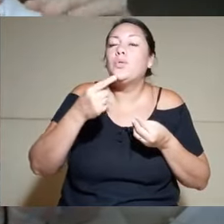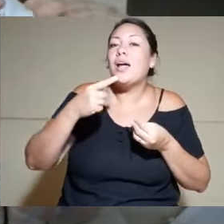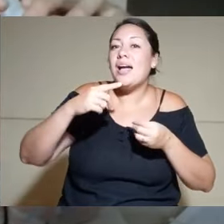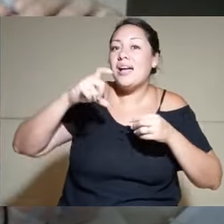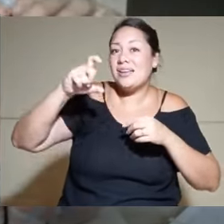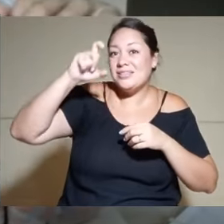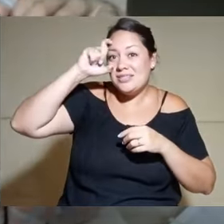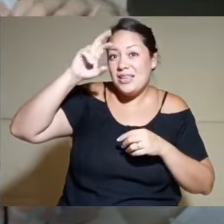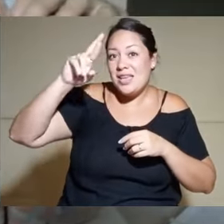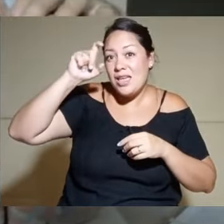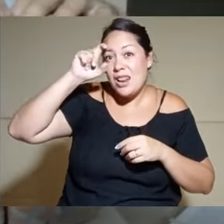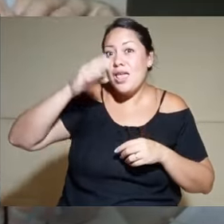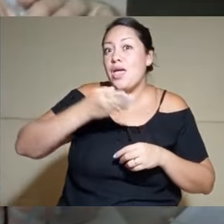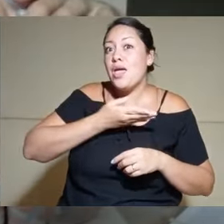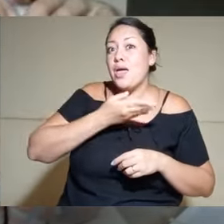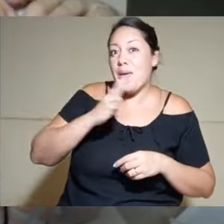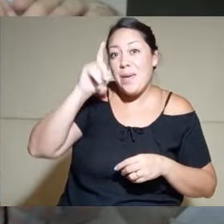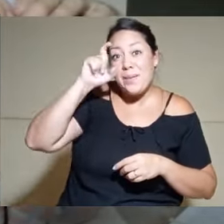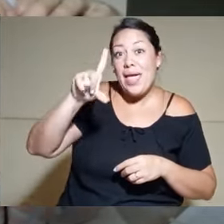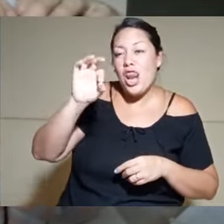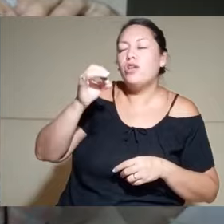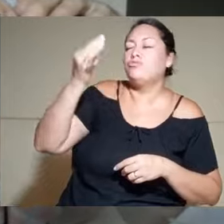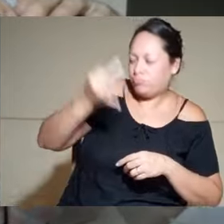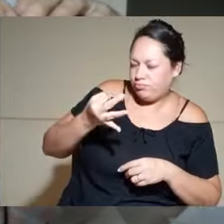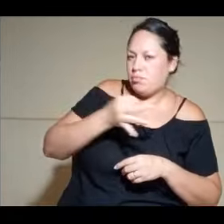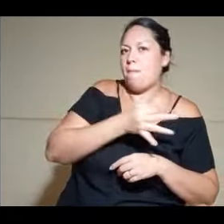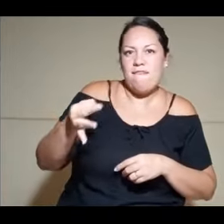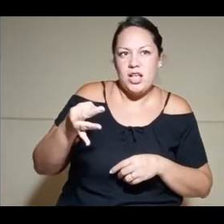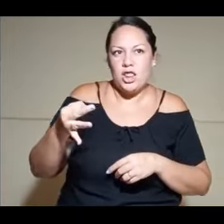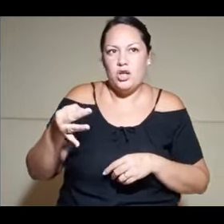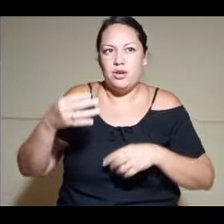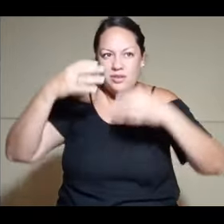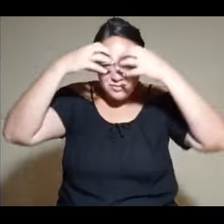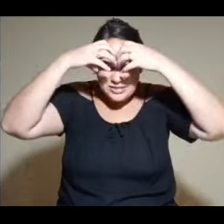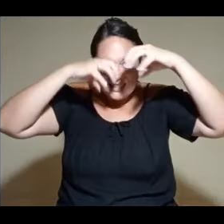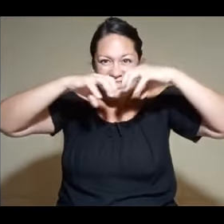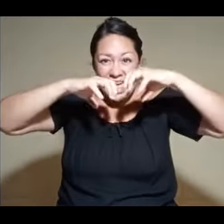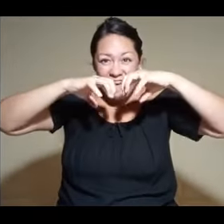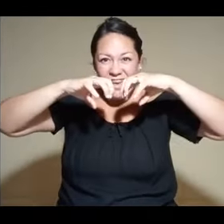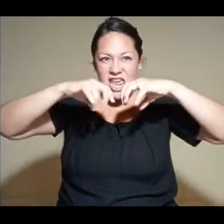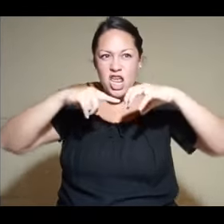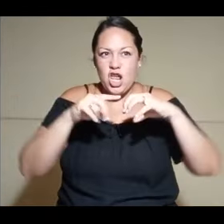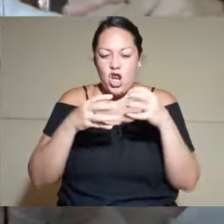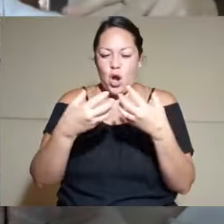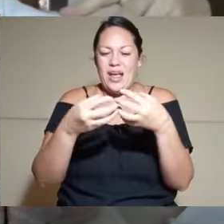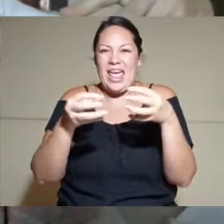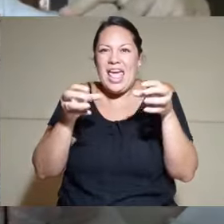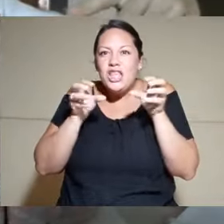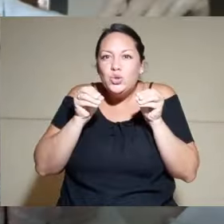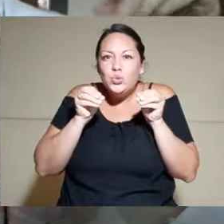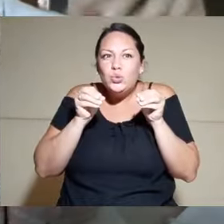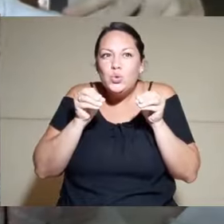parte posterior, que ¿cómo se llama? Muy bien, el cerebelo. Fíjense cómo el cerebelo no se pueden equivocar, porque fíjense la estructura. Muy bien, el